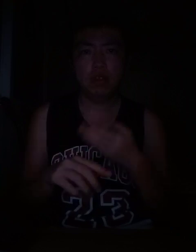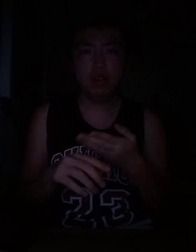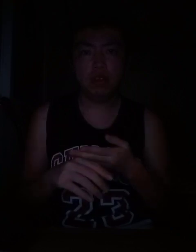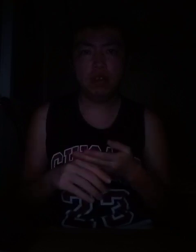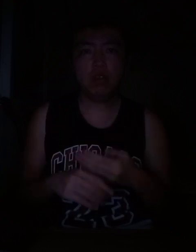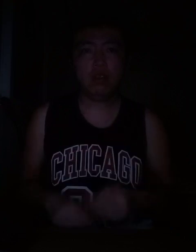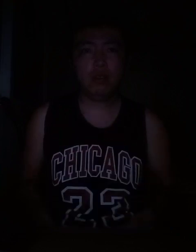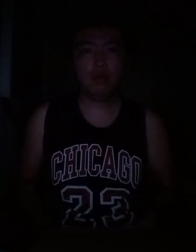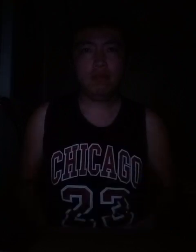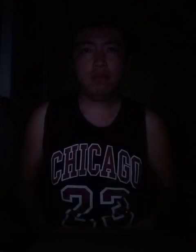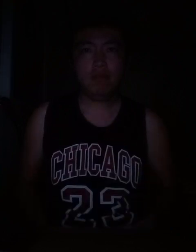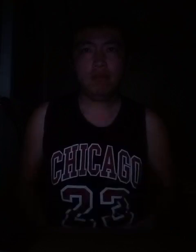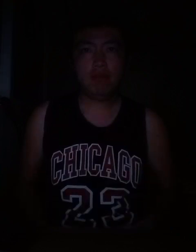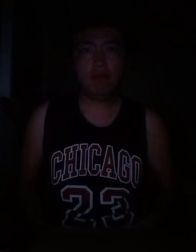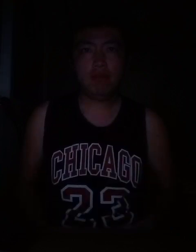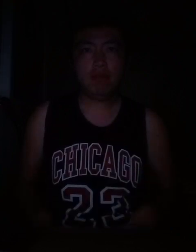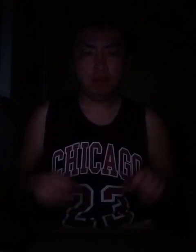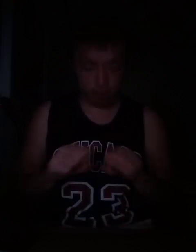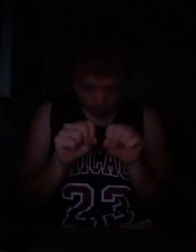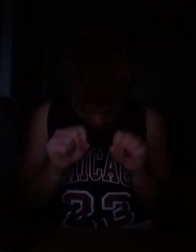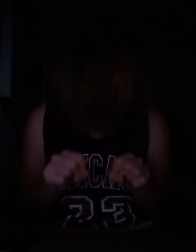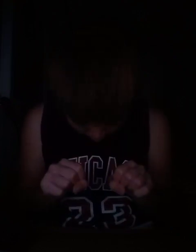자세히 알아보겠습니다. 자, 주재훈 기자 어디 나가 있습니까?